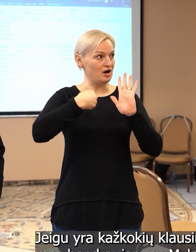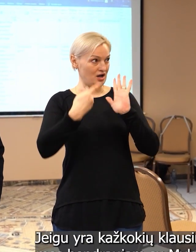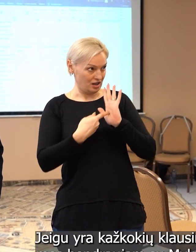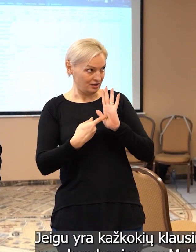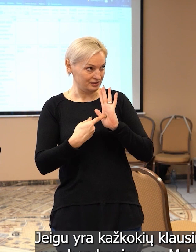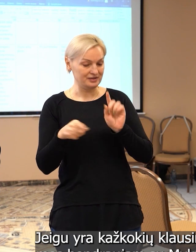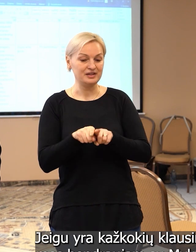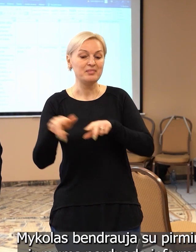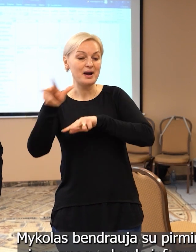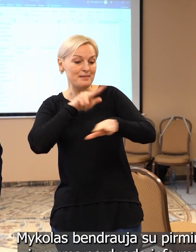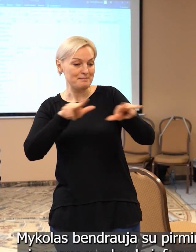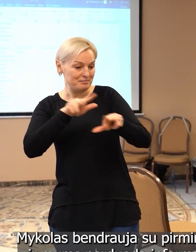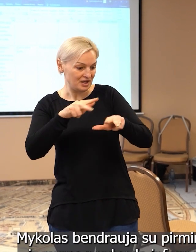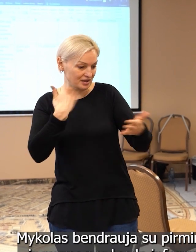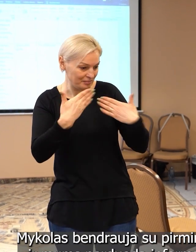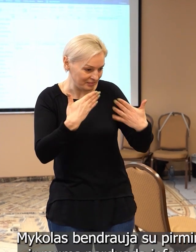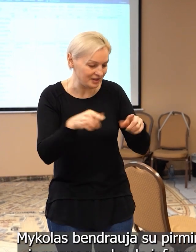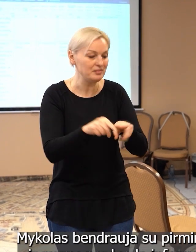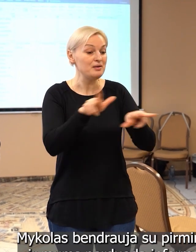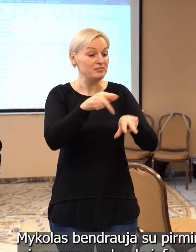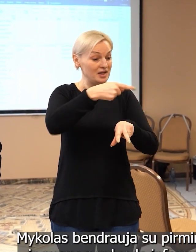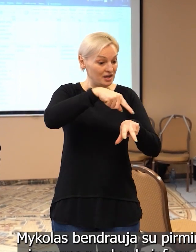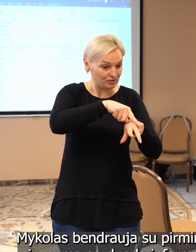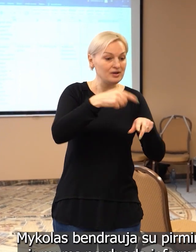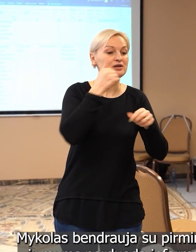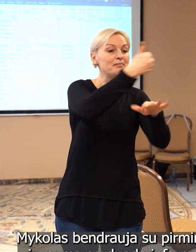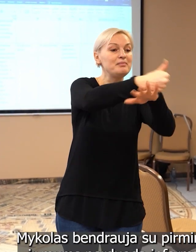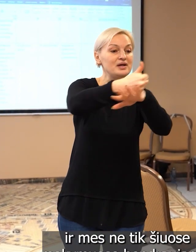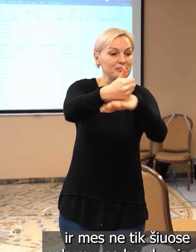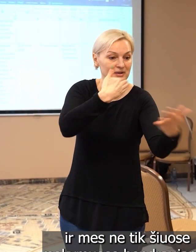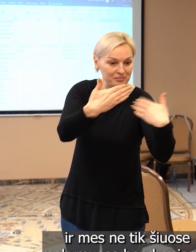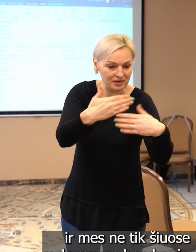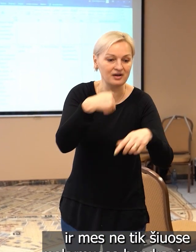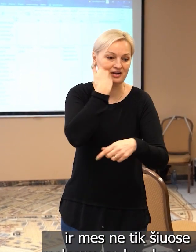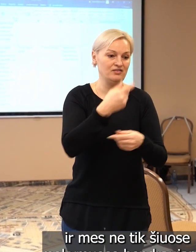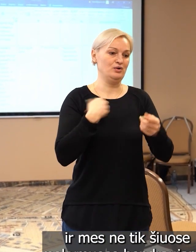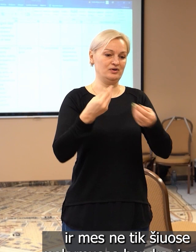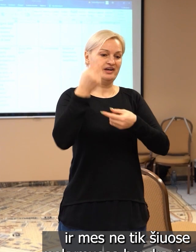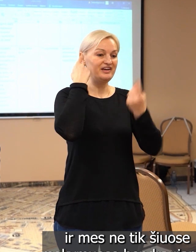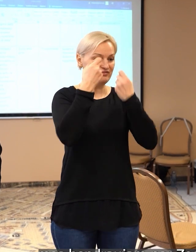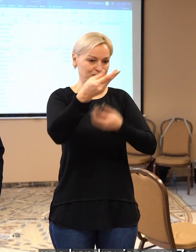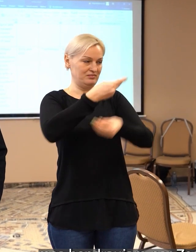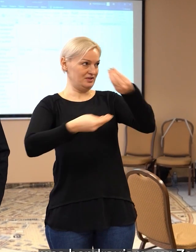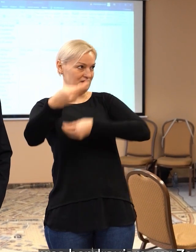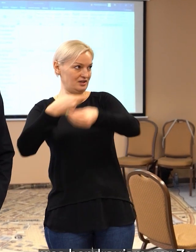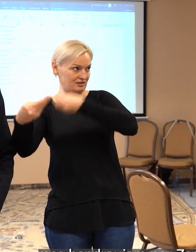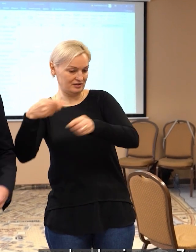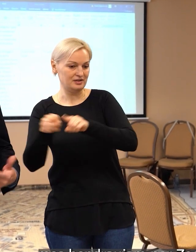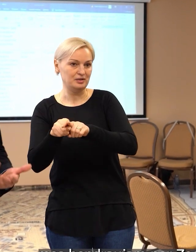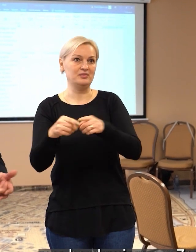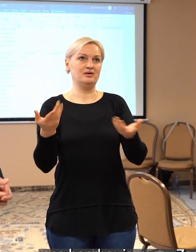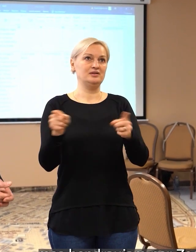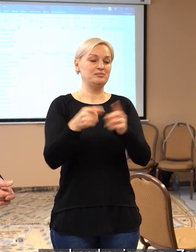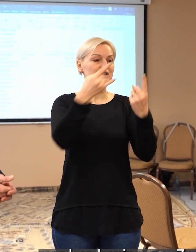tai mes bendravome su Mykolu, Mykolas bendravo su pirmininkais, mums perduoja informaciją ir mes ne tik šito mokymuose bendravome, bet ir bendravome